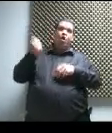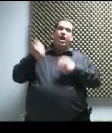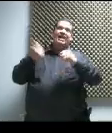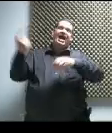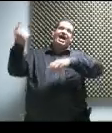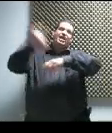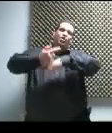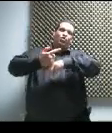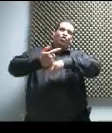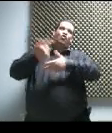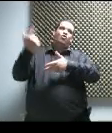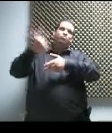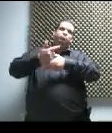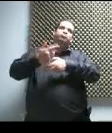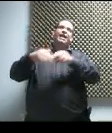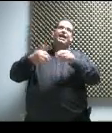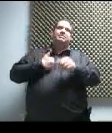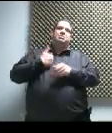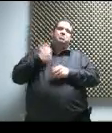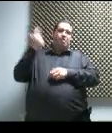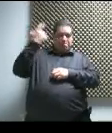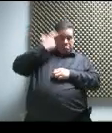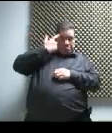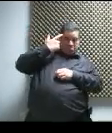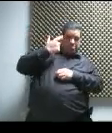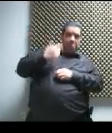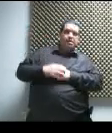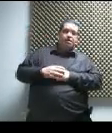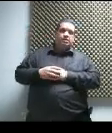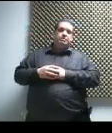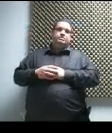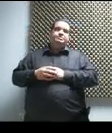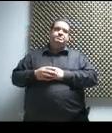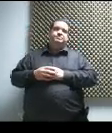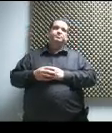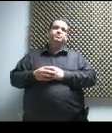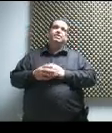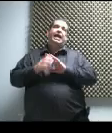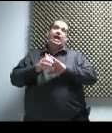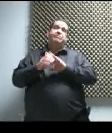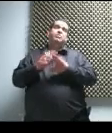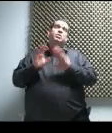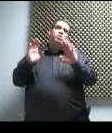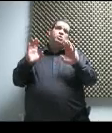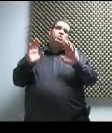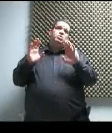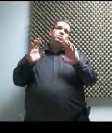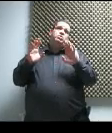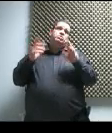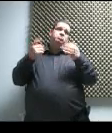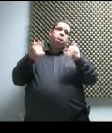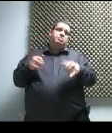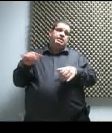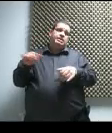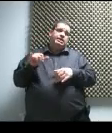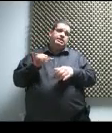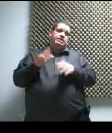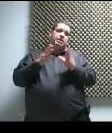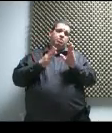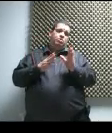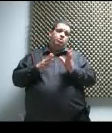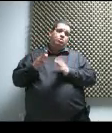que te caiga a ti. Qué época vergüenza. Típicamente después, normalmente cuando haces un simulagro, o por lo menos lo que yo me acordaba, hacían como un plan de